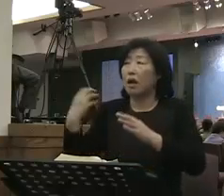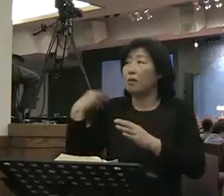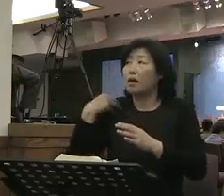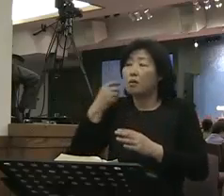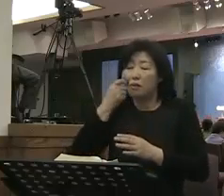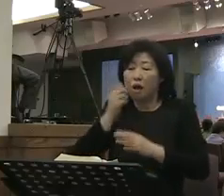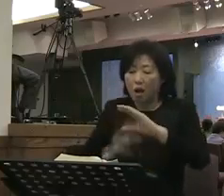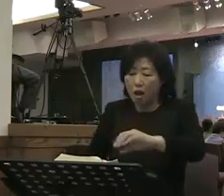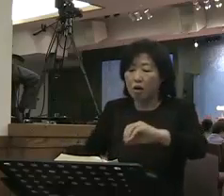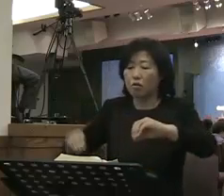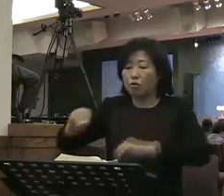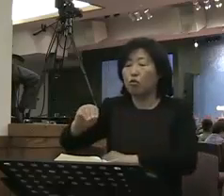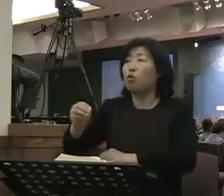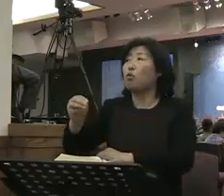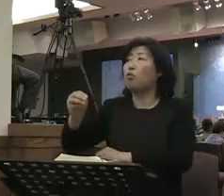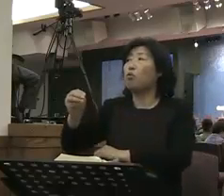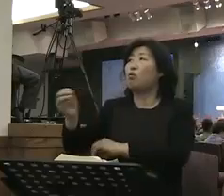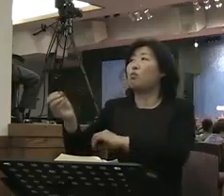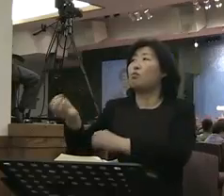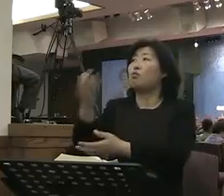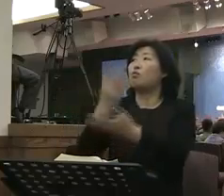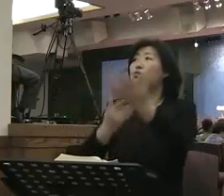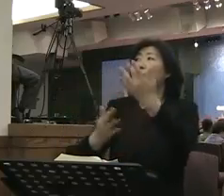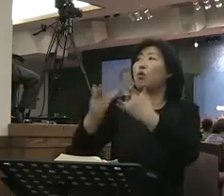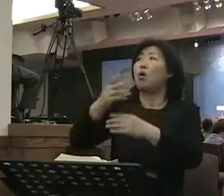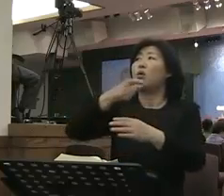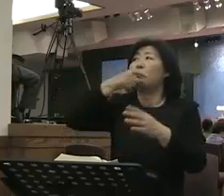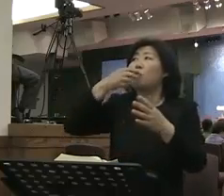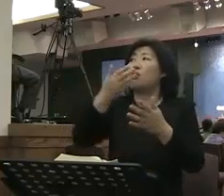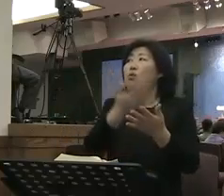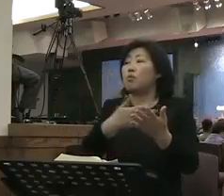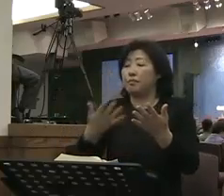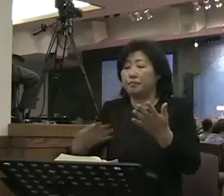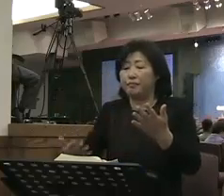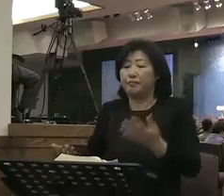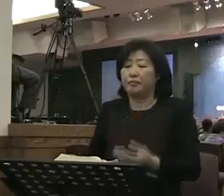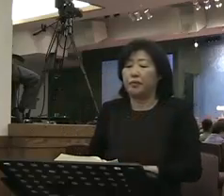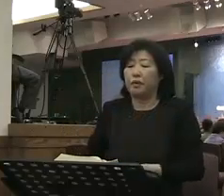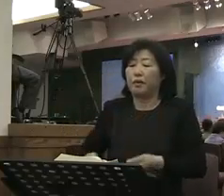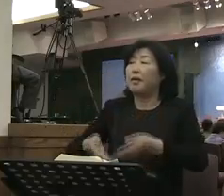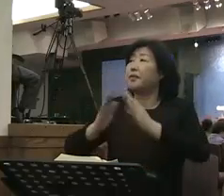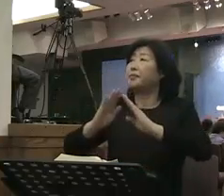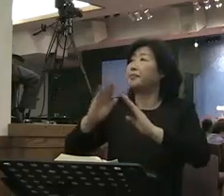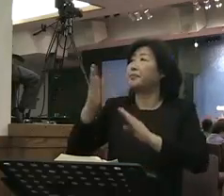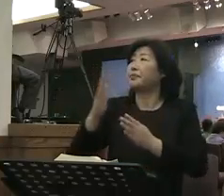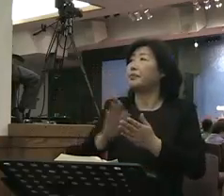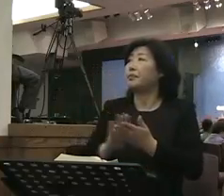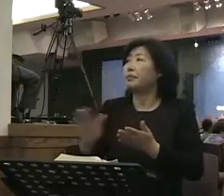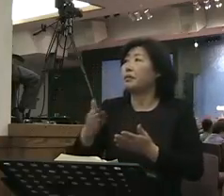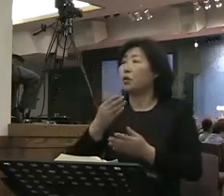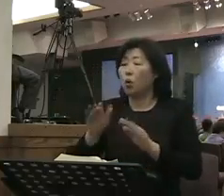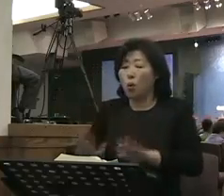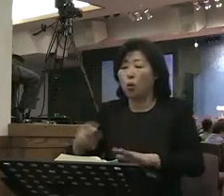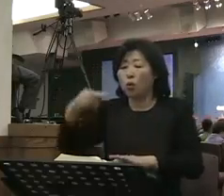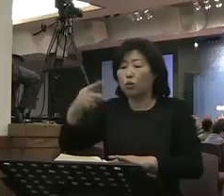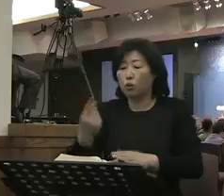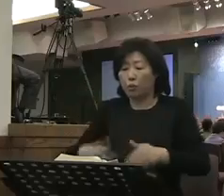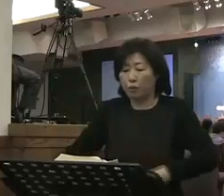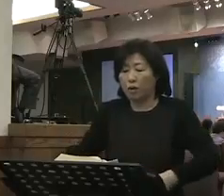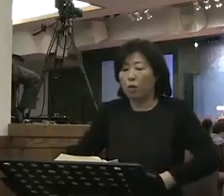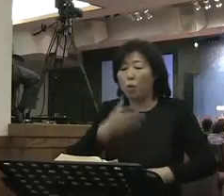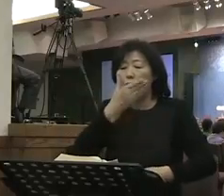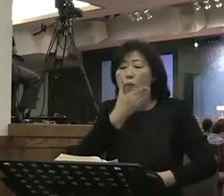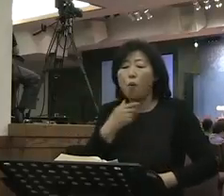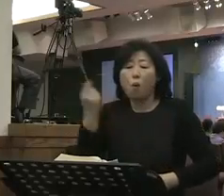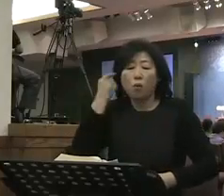역전의 부흥의 물결을 일으키기 시작합니다. 오늘도 필요한 것은 복음입니다. 저와